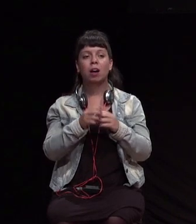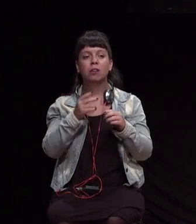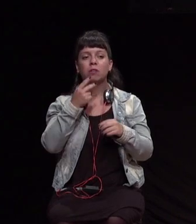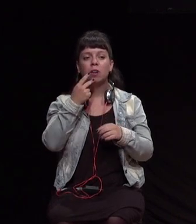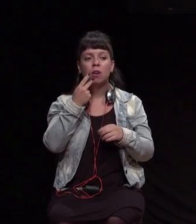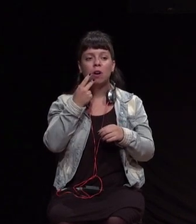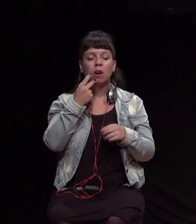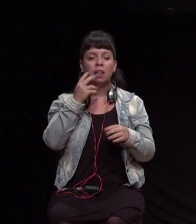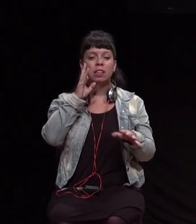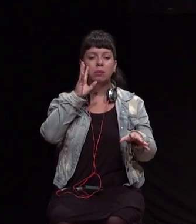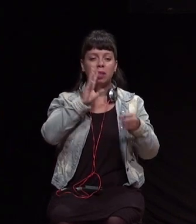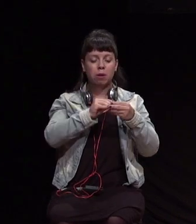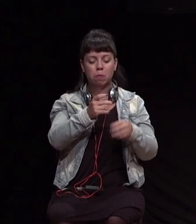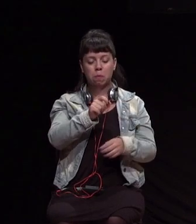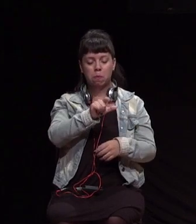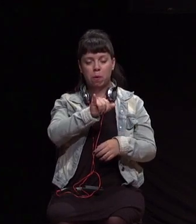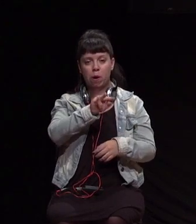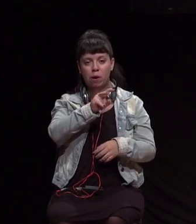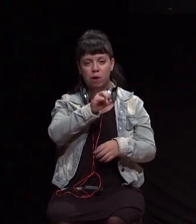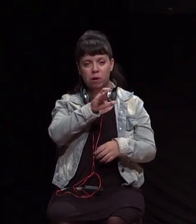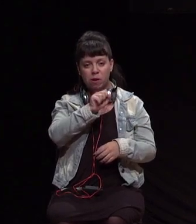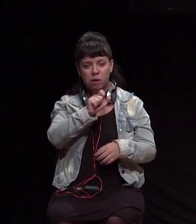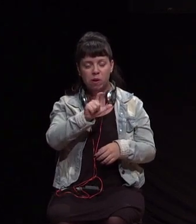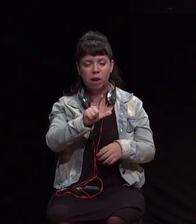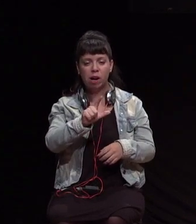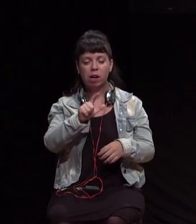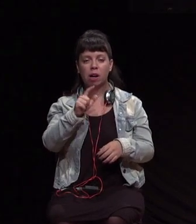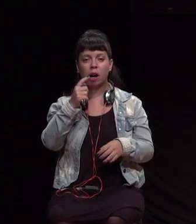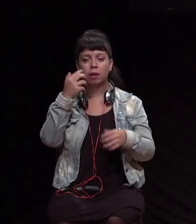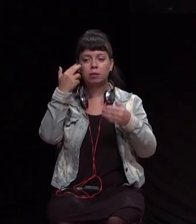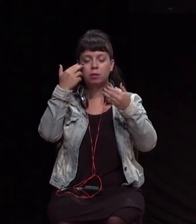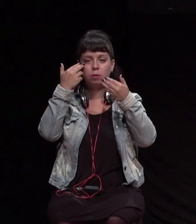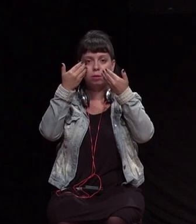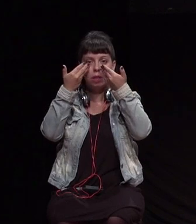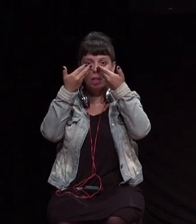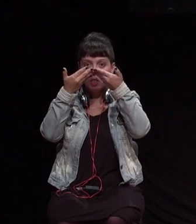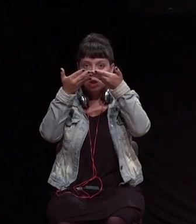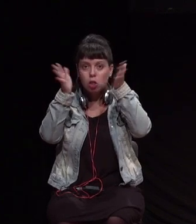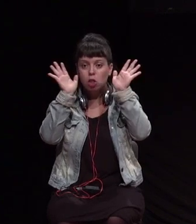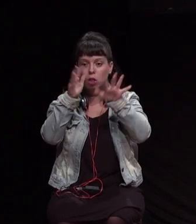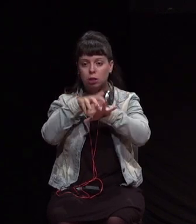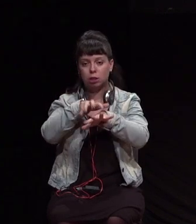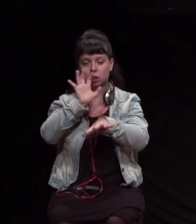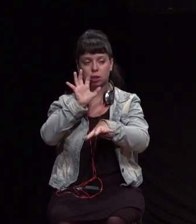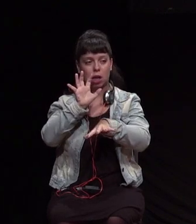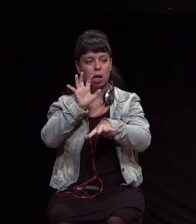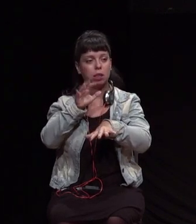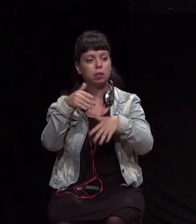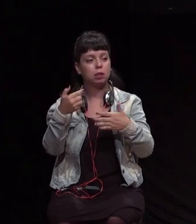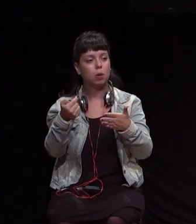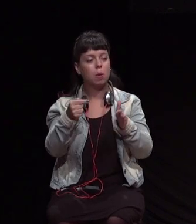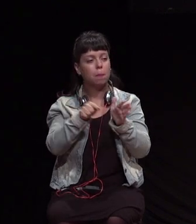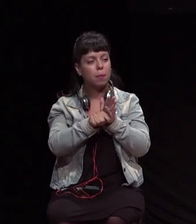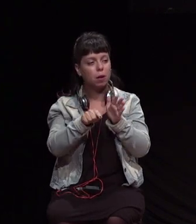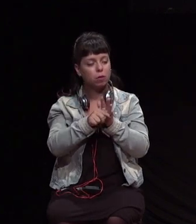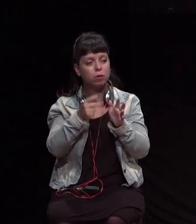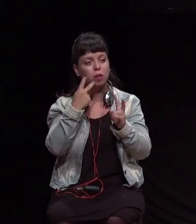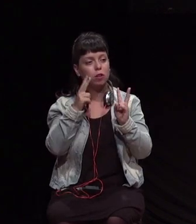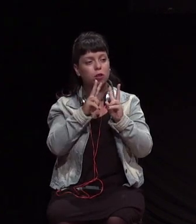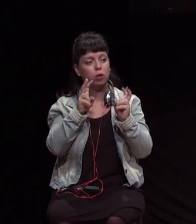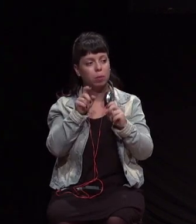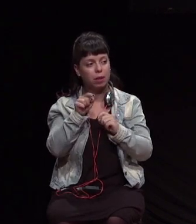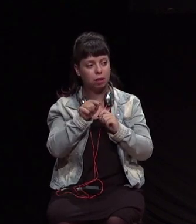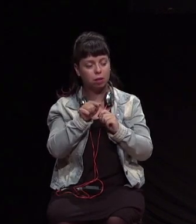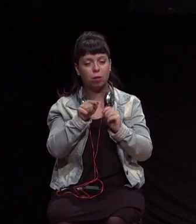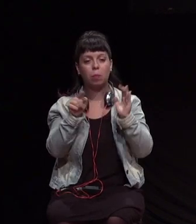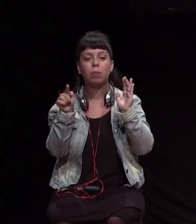de compreensão, descolonizar o olhar. Então, muitas perguntas elas vão nessa direção e colocam para a